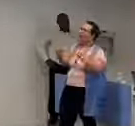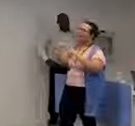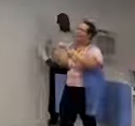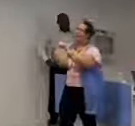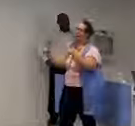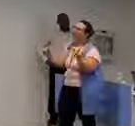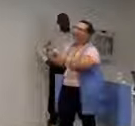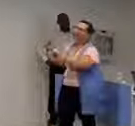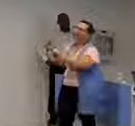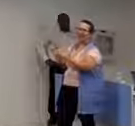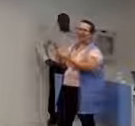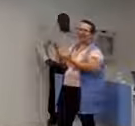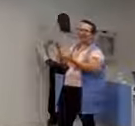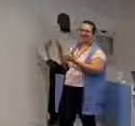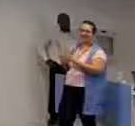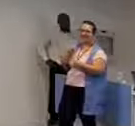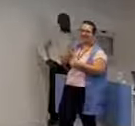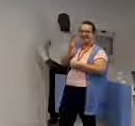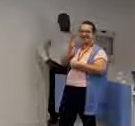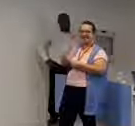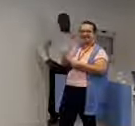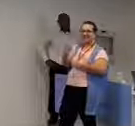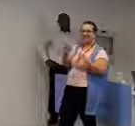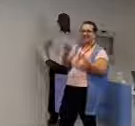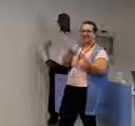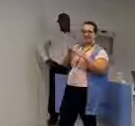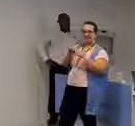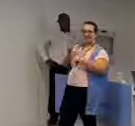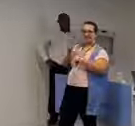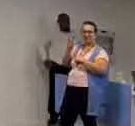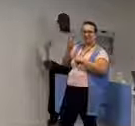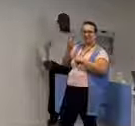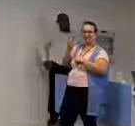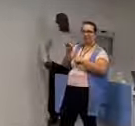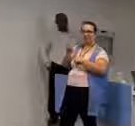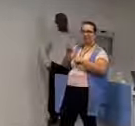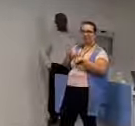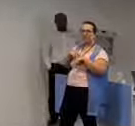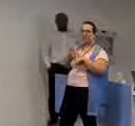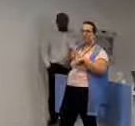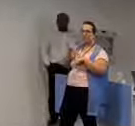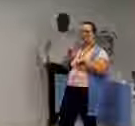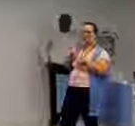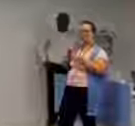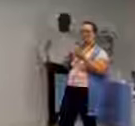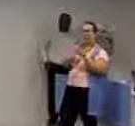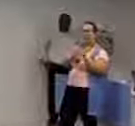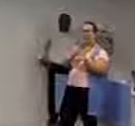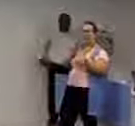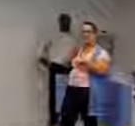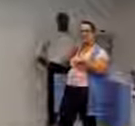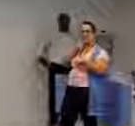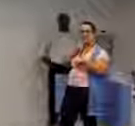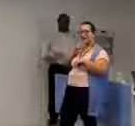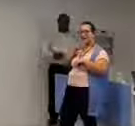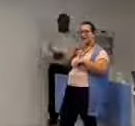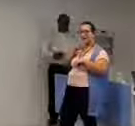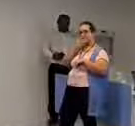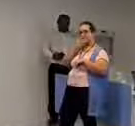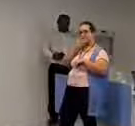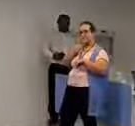Né? Então não dá nem para discutir o assunto, a diferença é gigantesca. Ok? Muito